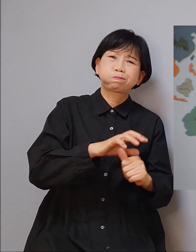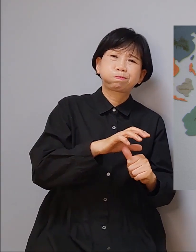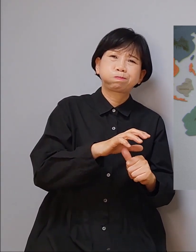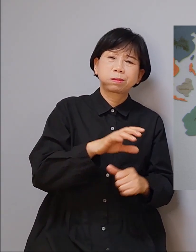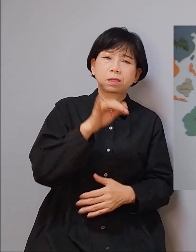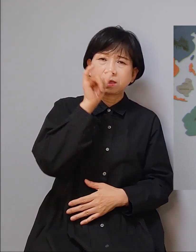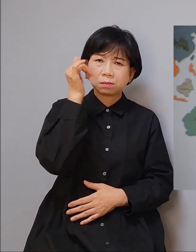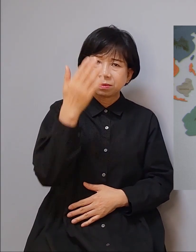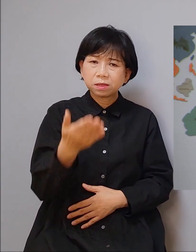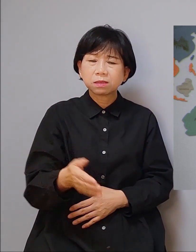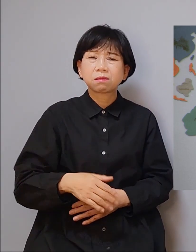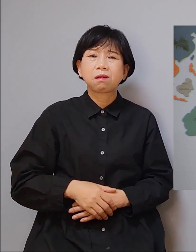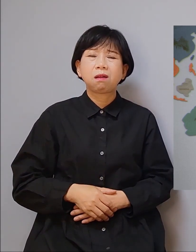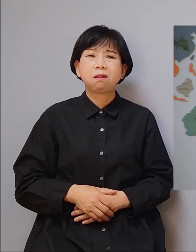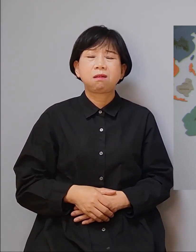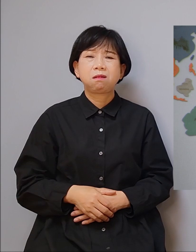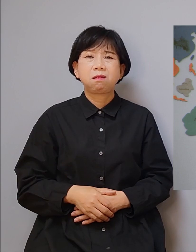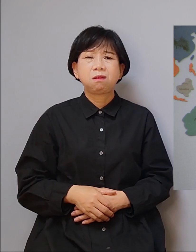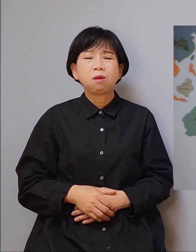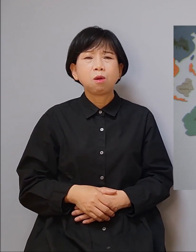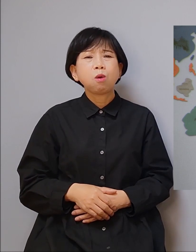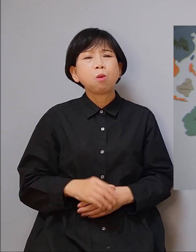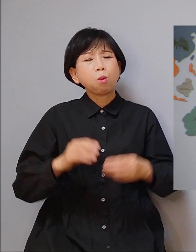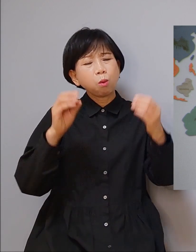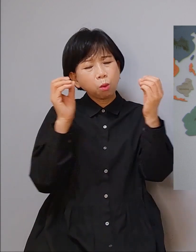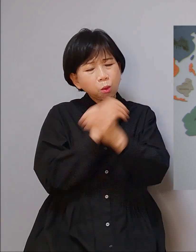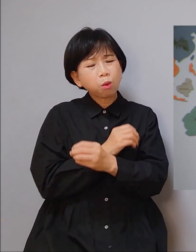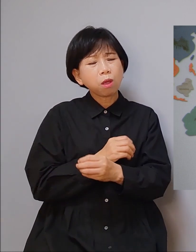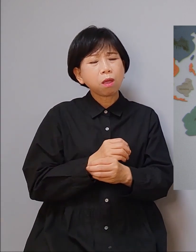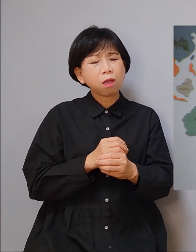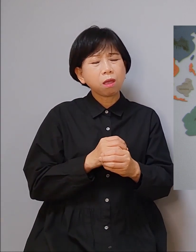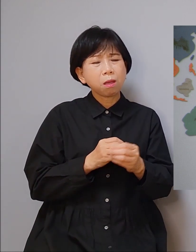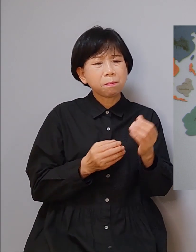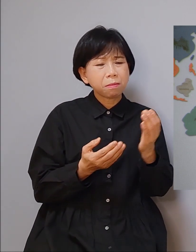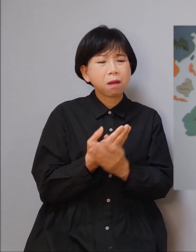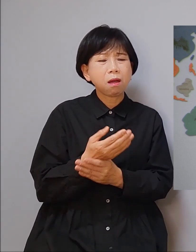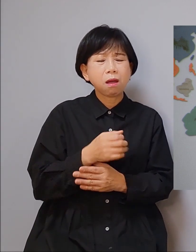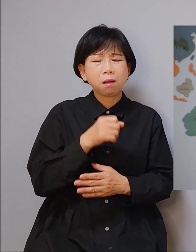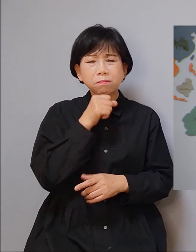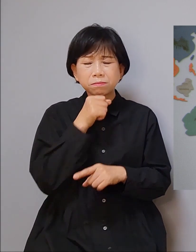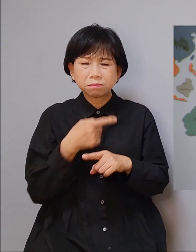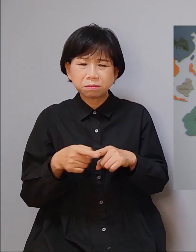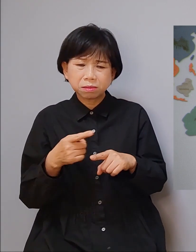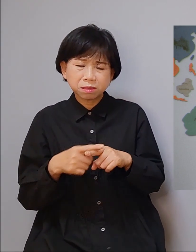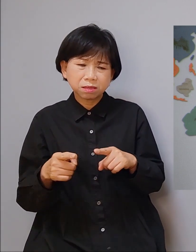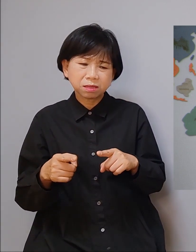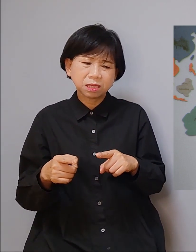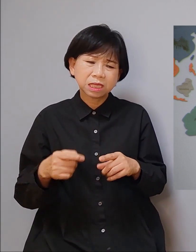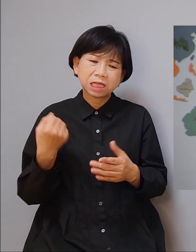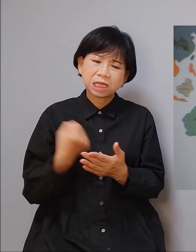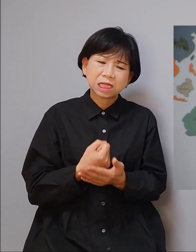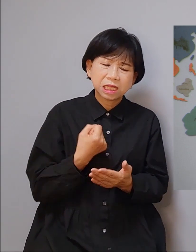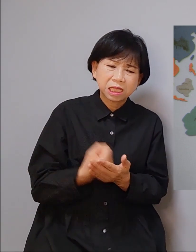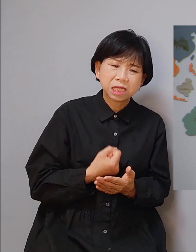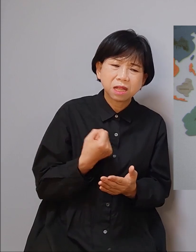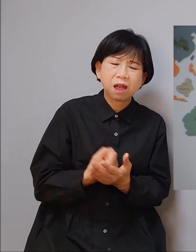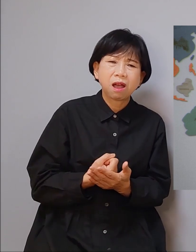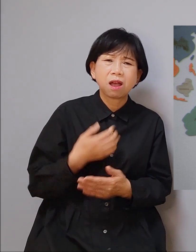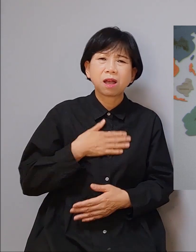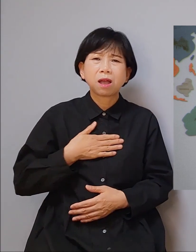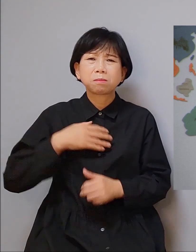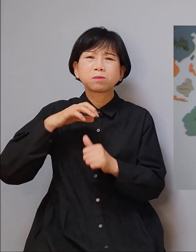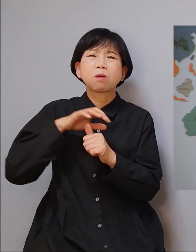상대방은 그런 의도가 아니었는데 자꾸 오해를 해요. 자꾸 판단을 하는 거죠. 그래서 서운한 거예요. 속상하는